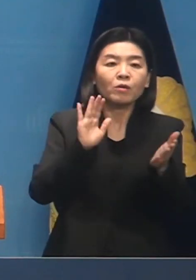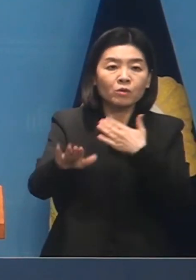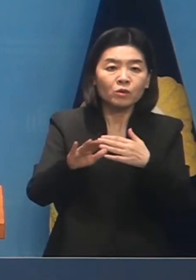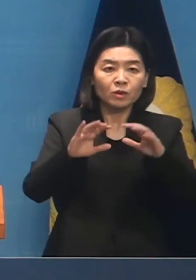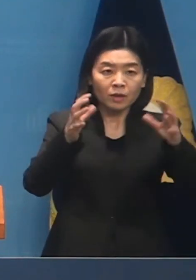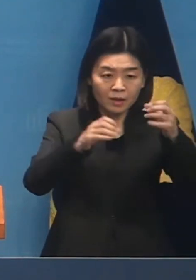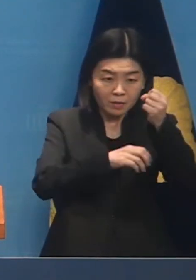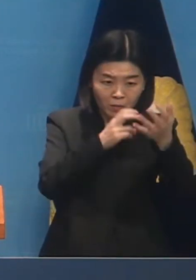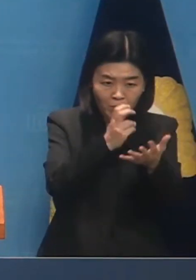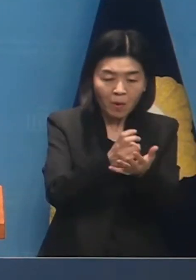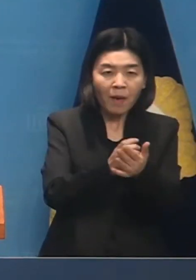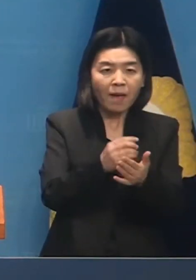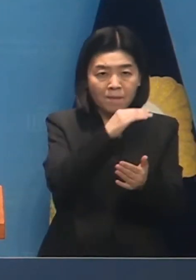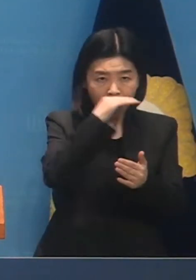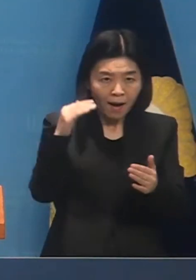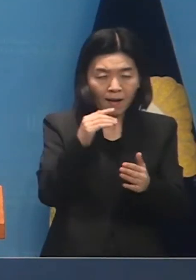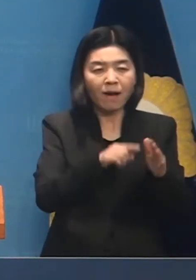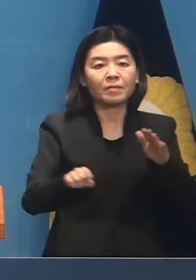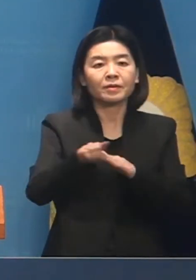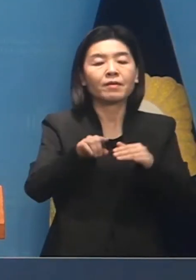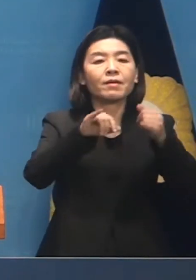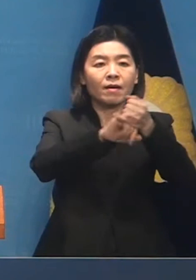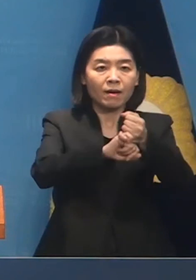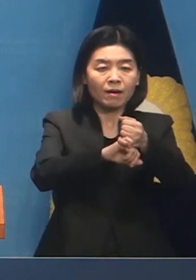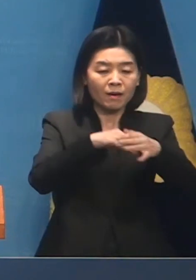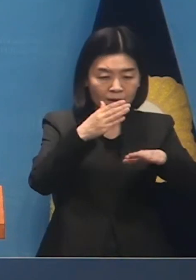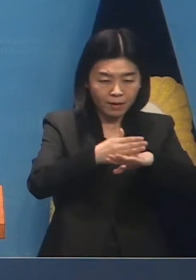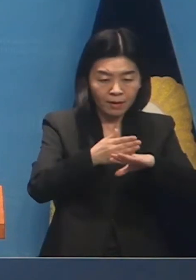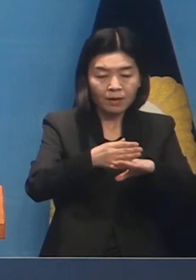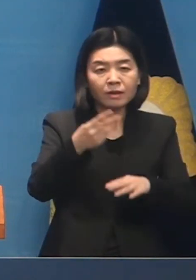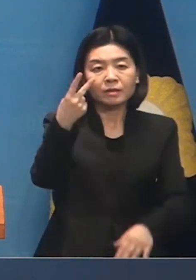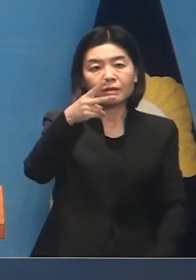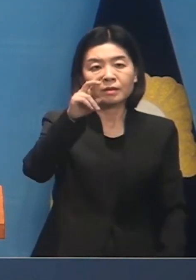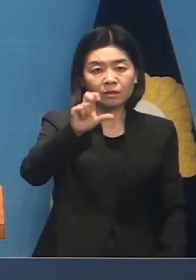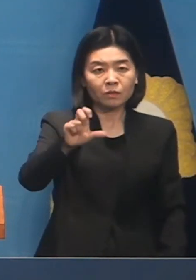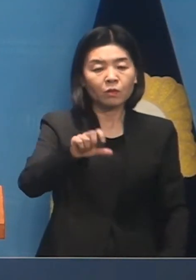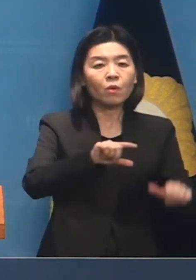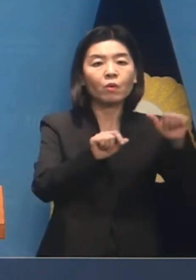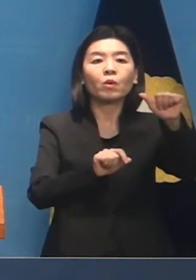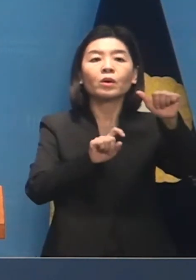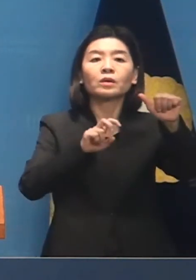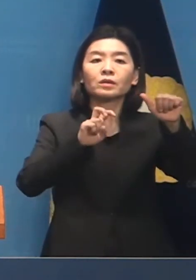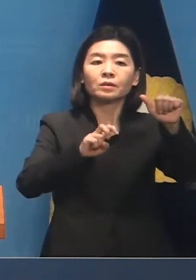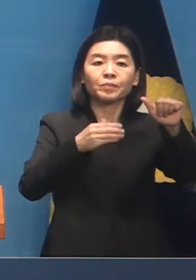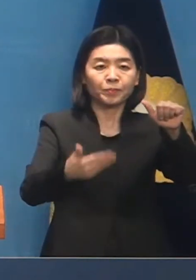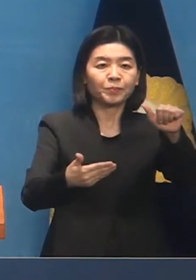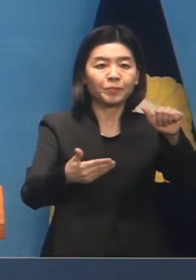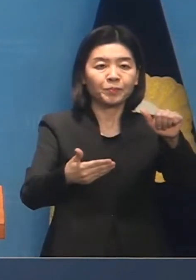앞장서겠습니다. 감사합니다. 2025년 5월 29일 조국혁신당